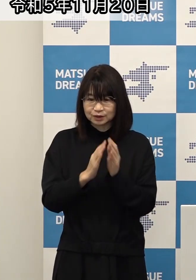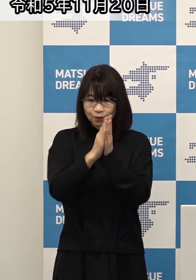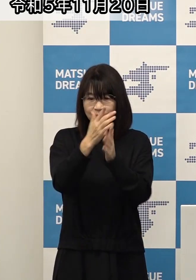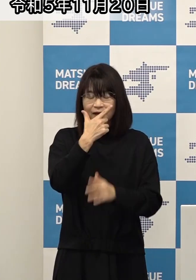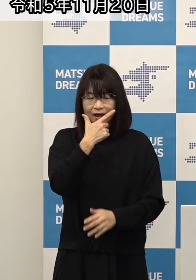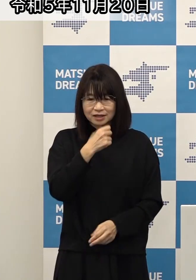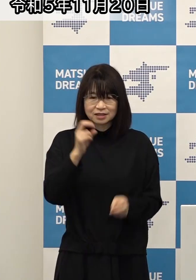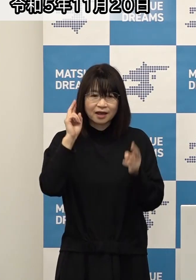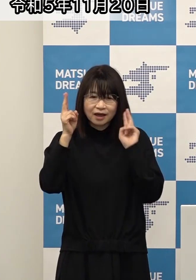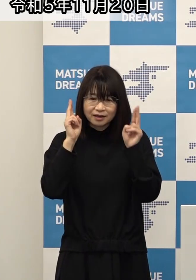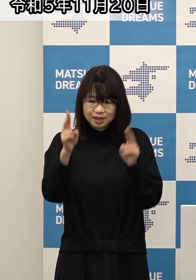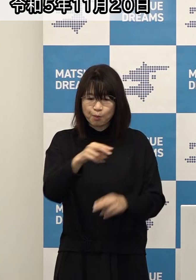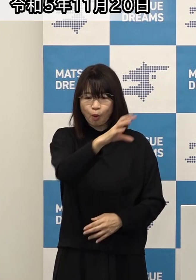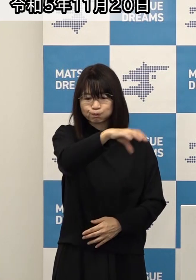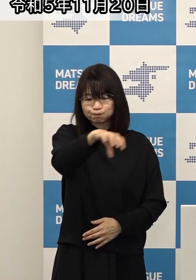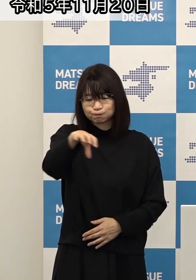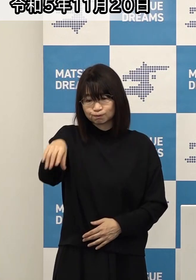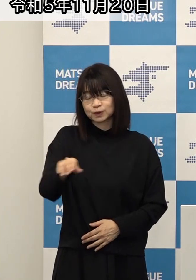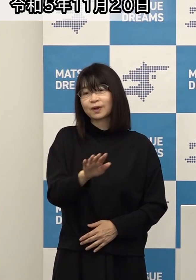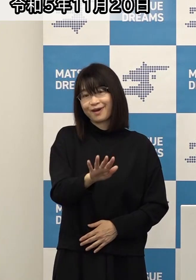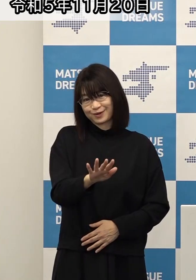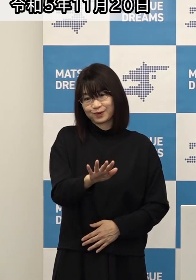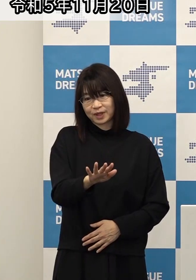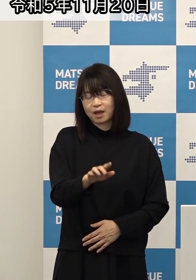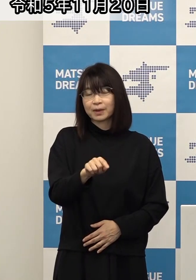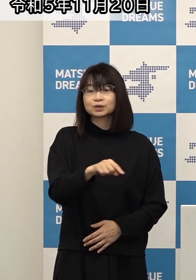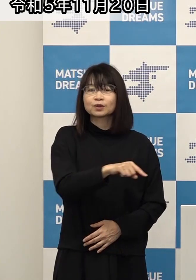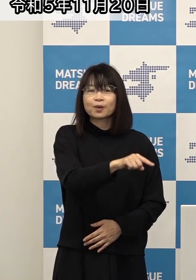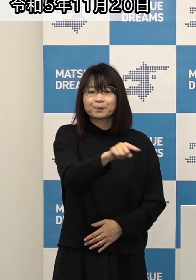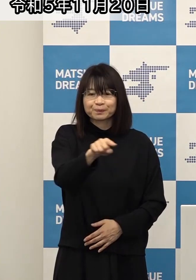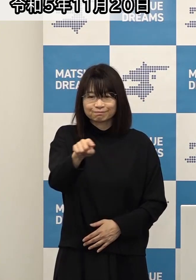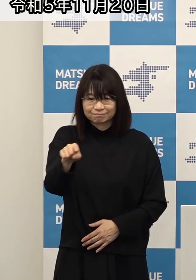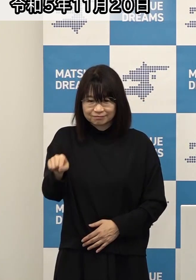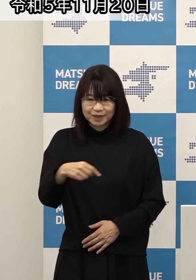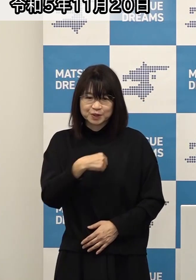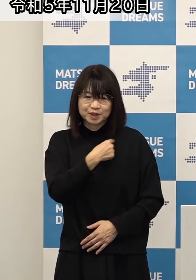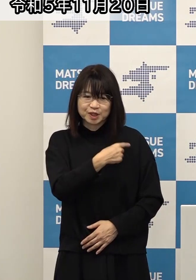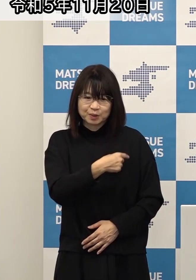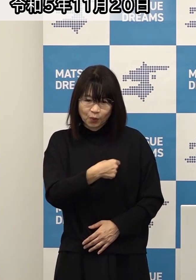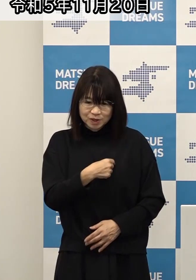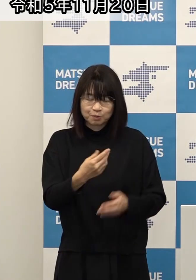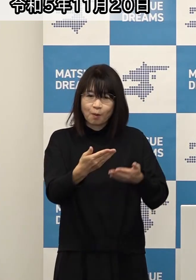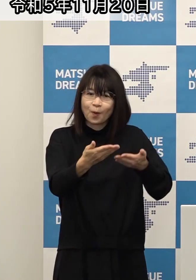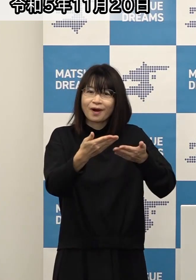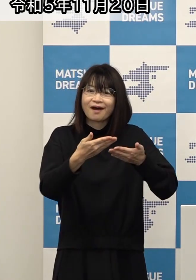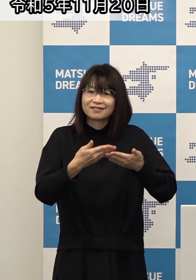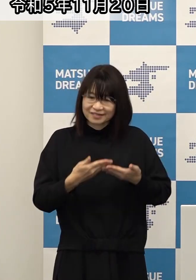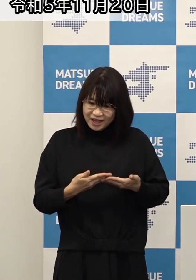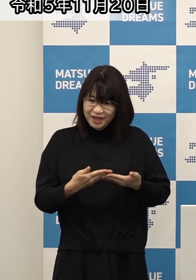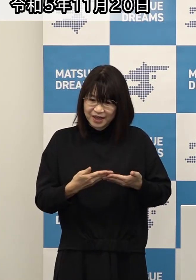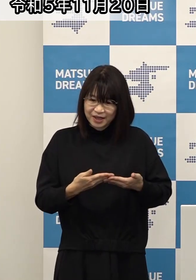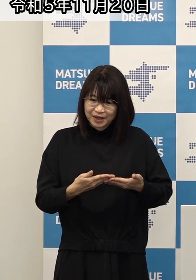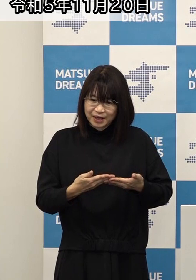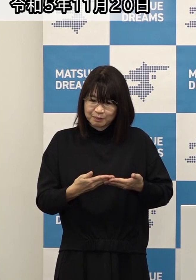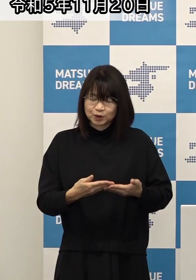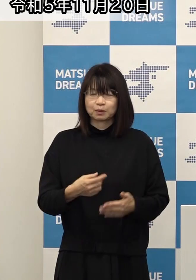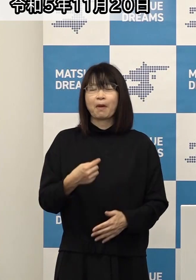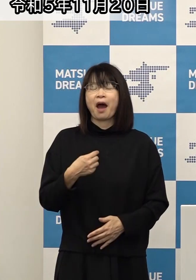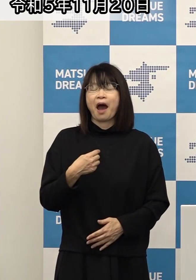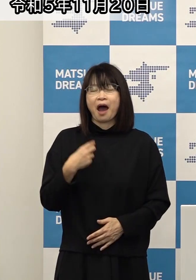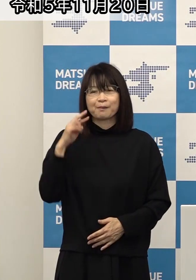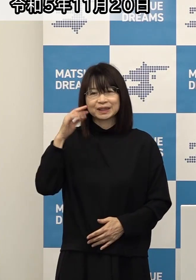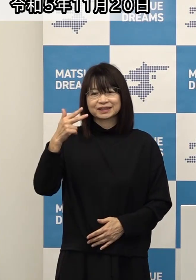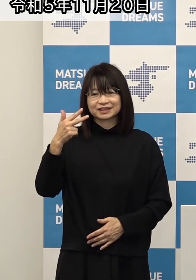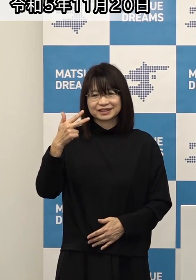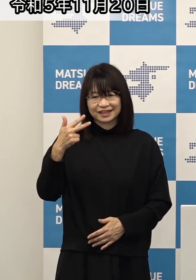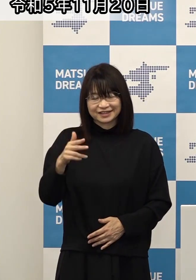ポンサーの方なんかもたくさんいらっしゃいますので、またそういった方のご好意にお応えできるようにですね、ちょっとこちらから言うのはあれなんですけど、